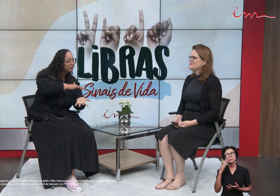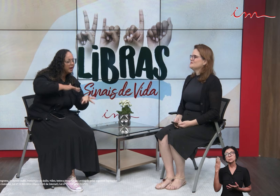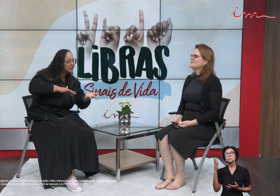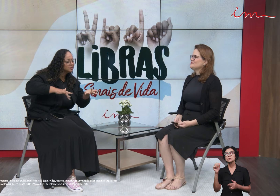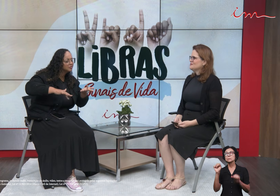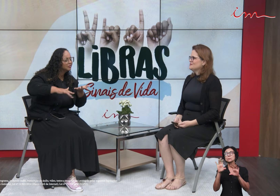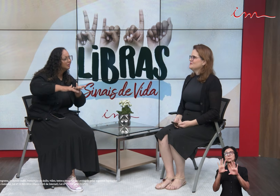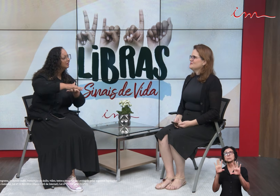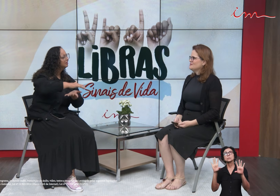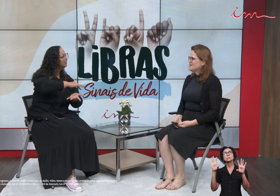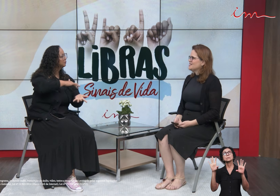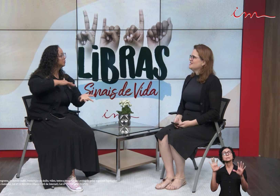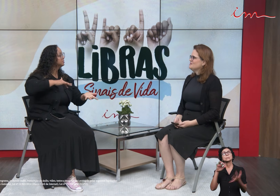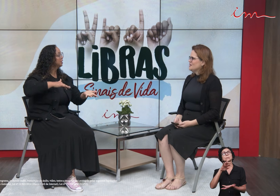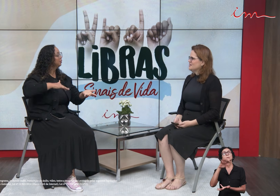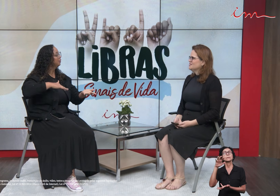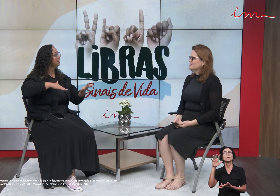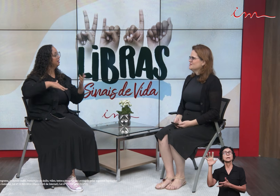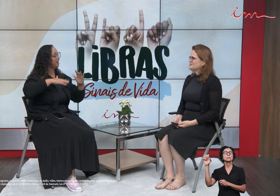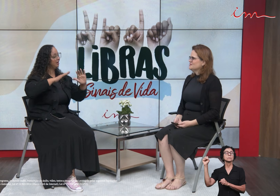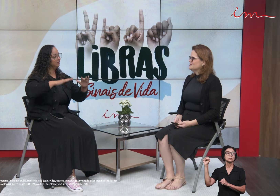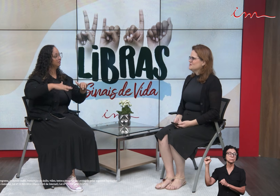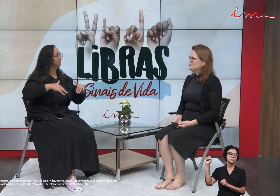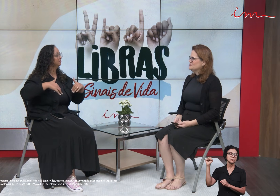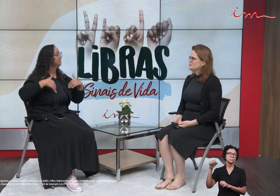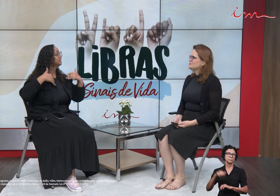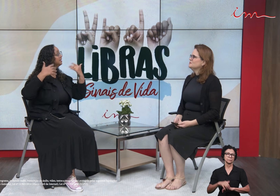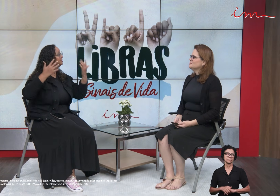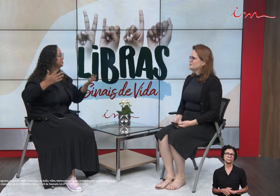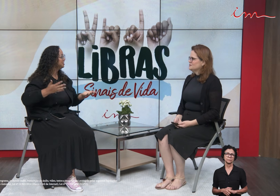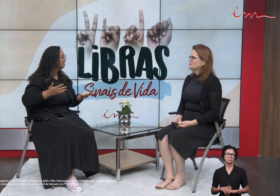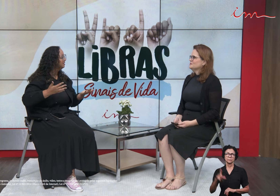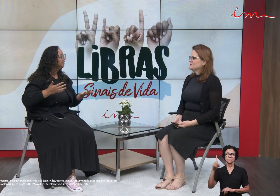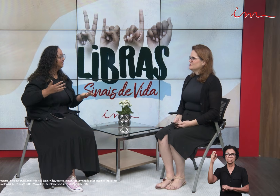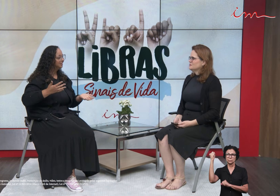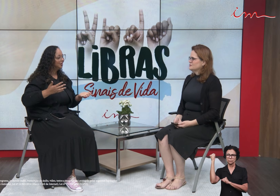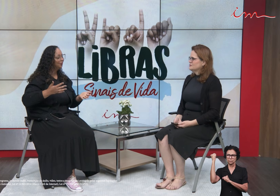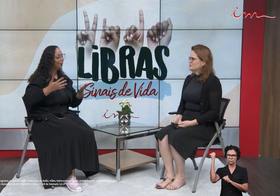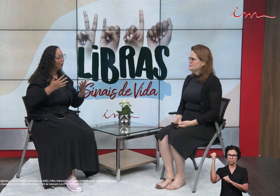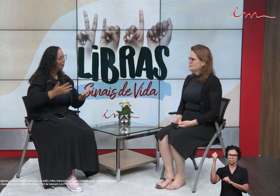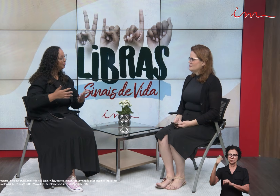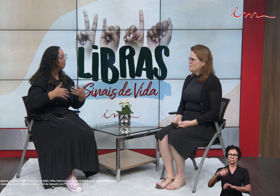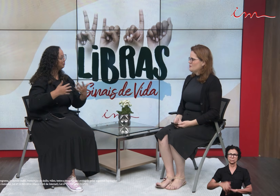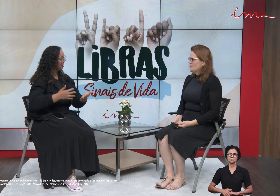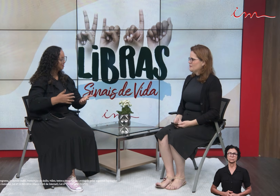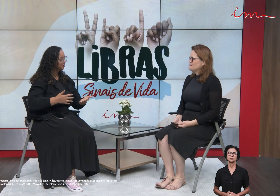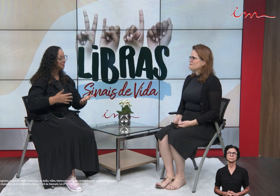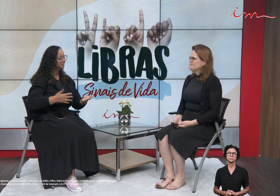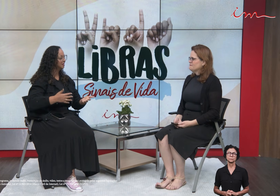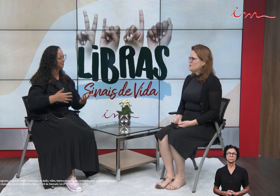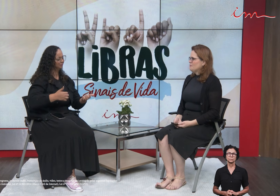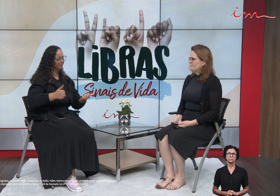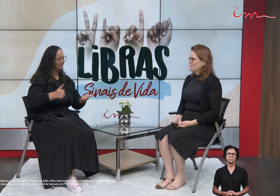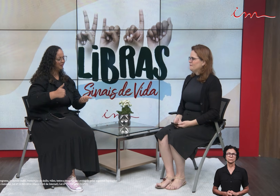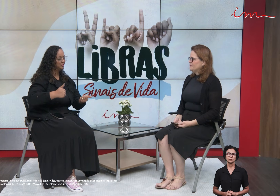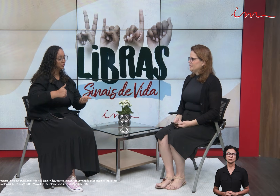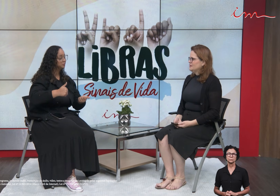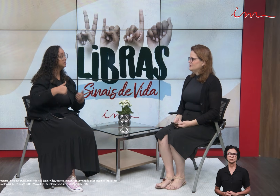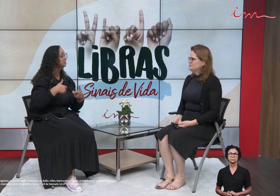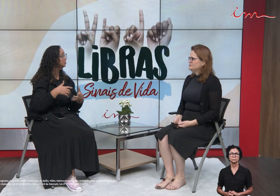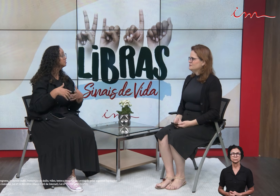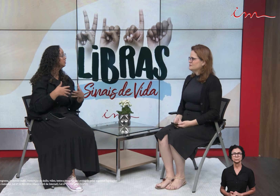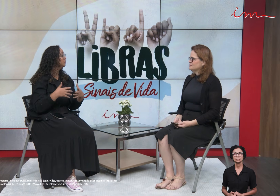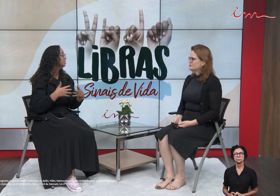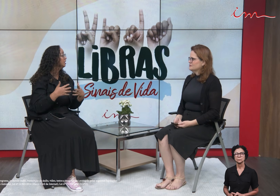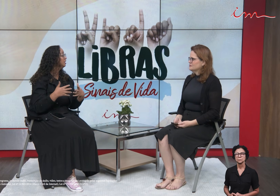o universo, né, porque o Senhor Exatamente. ele é grande, então o universo está aos seus